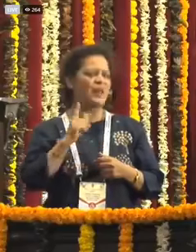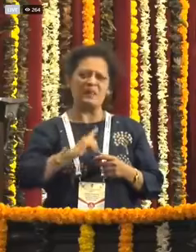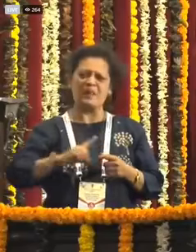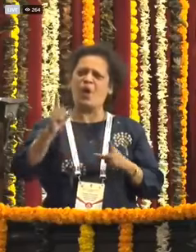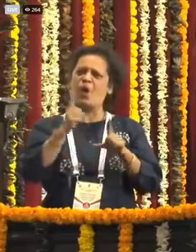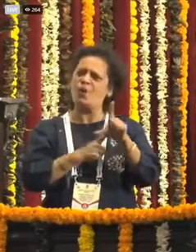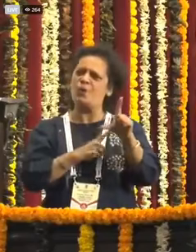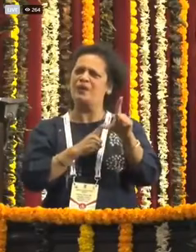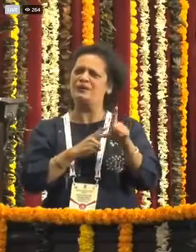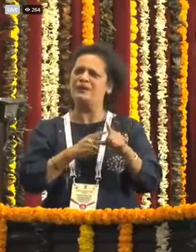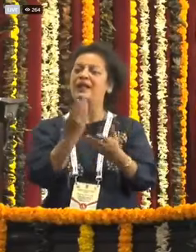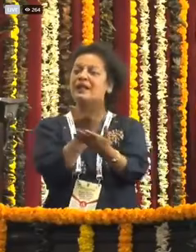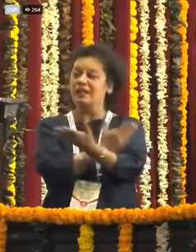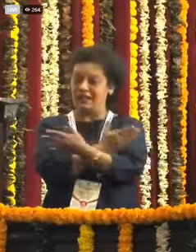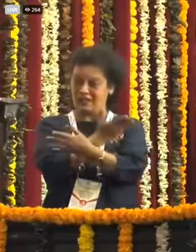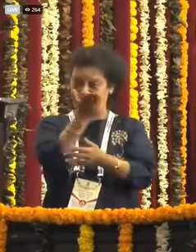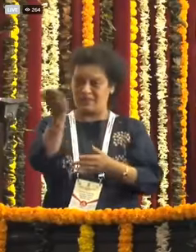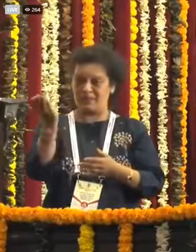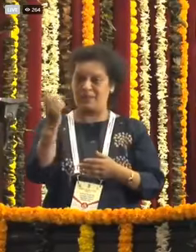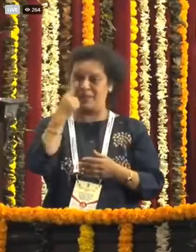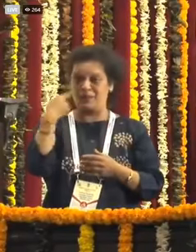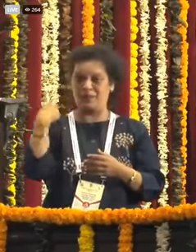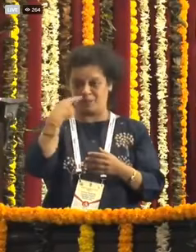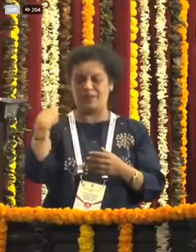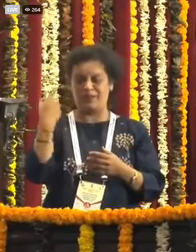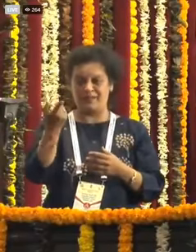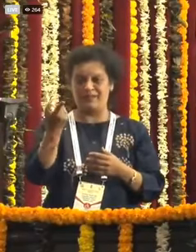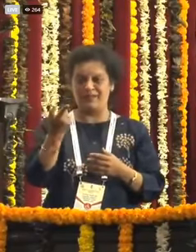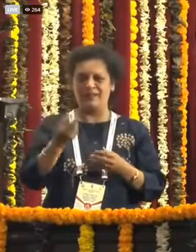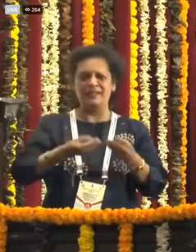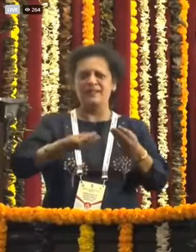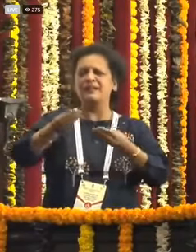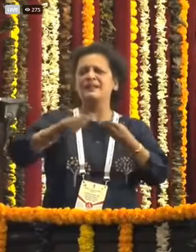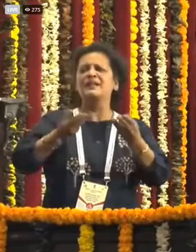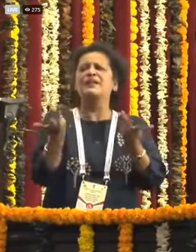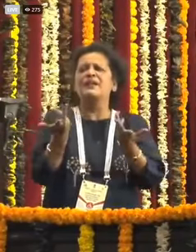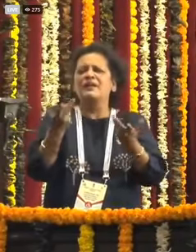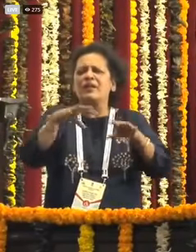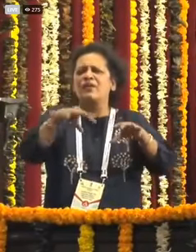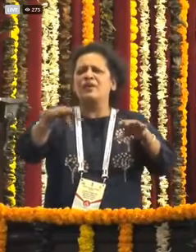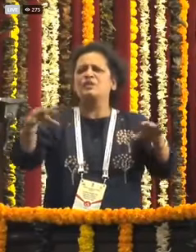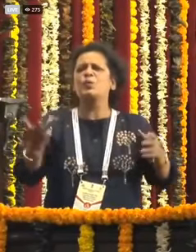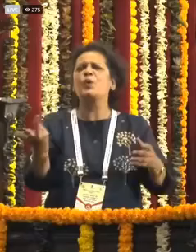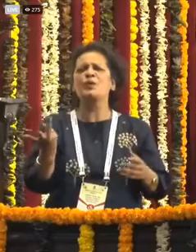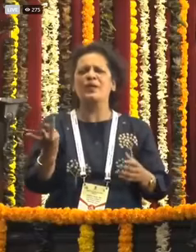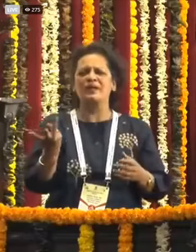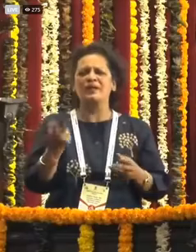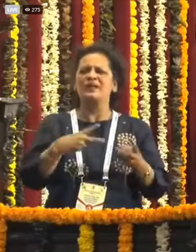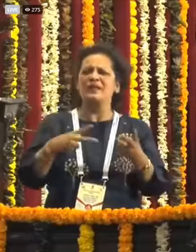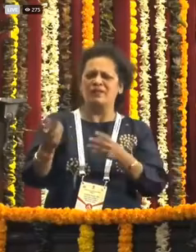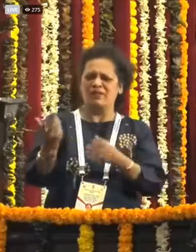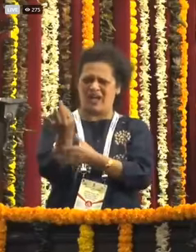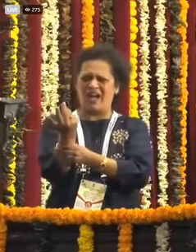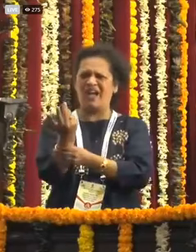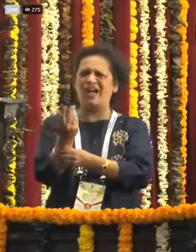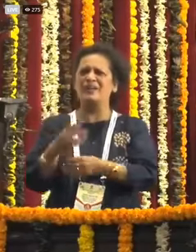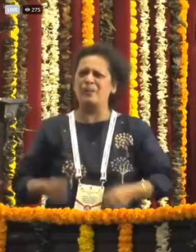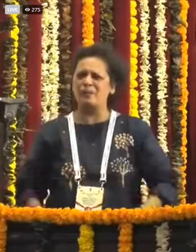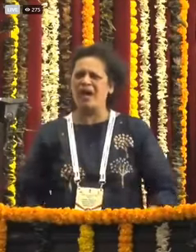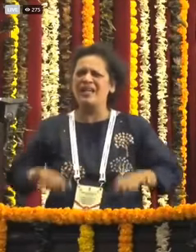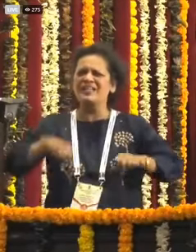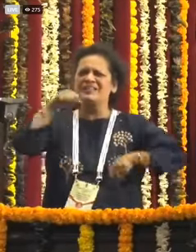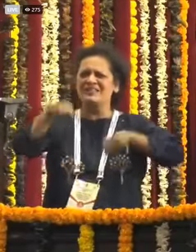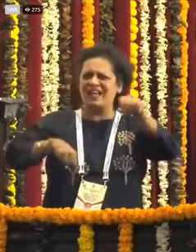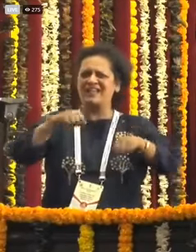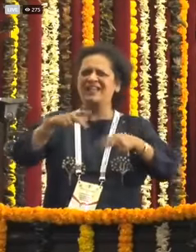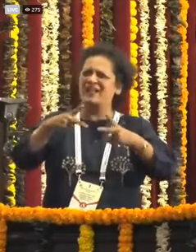दरवर्षी दिव्यांग बांधव भगिनींना जे साहित्य देतो आपण पाय असेल हात असेल सायकल